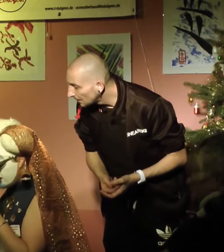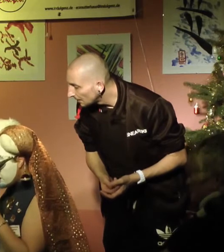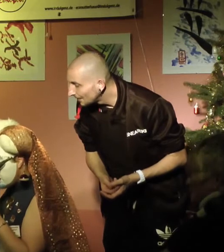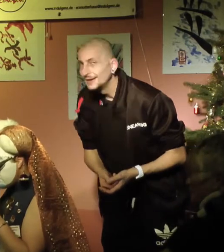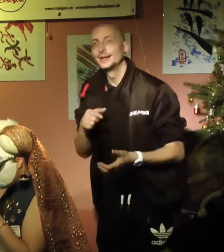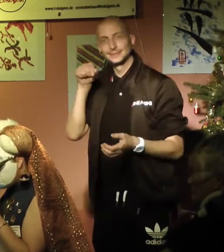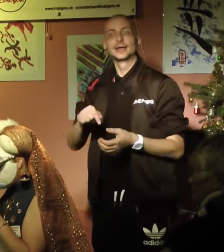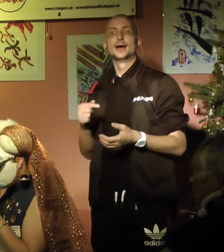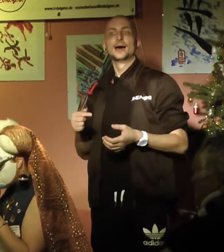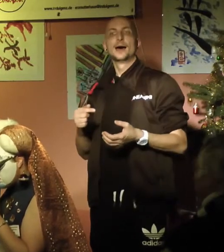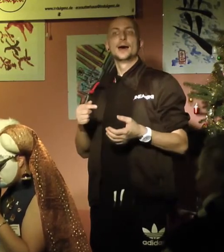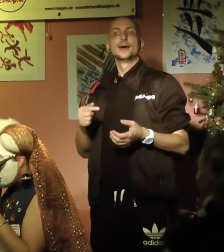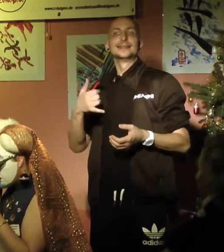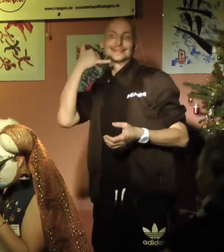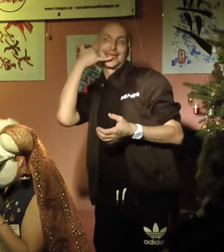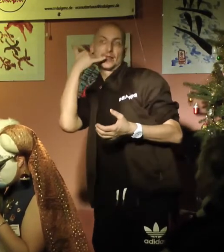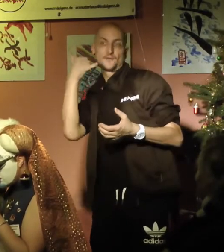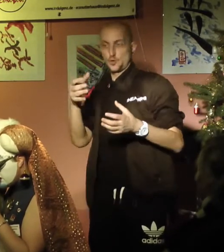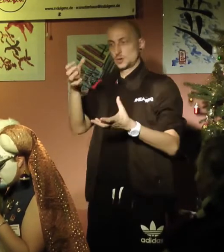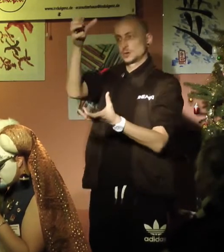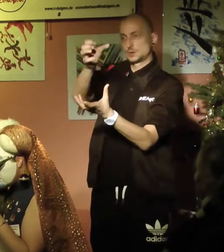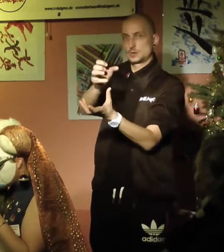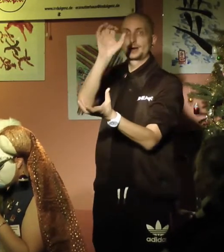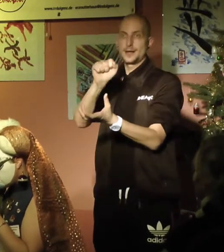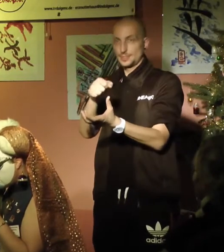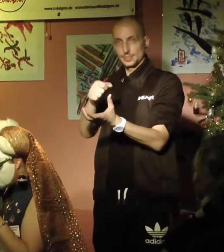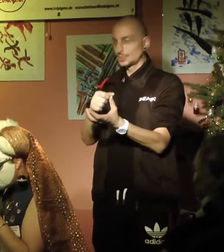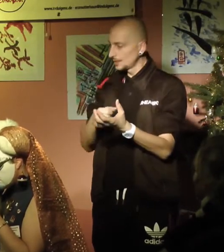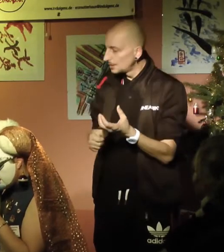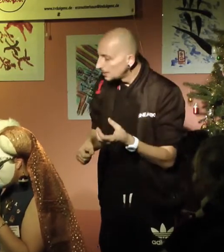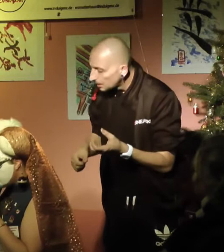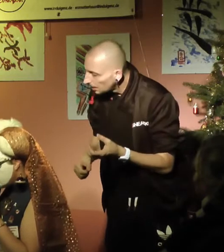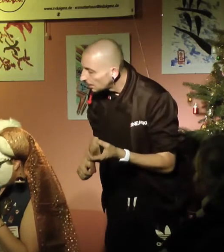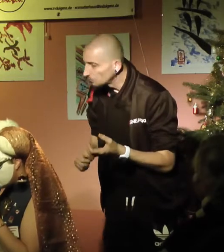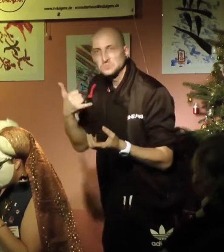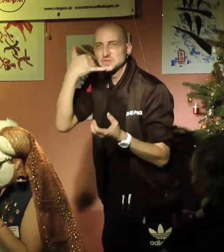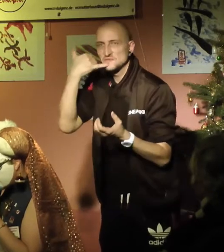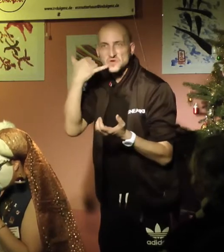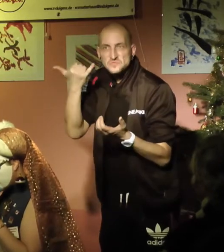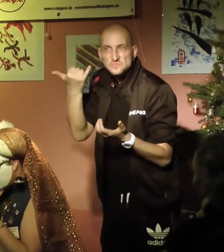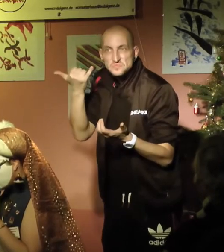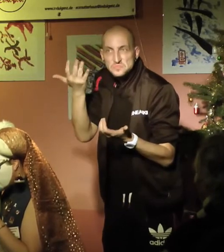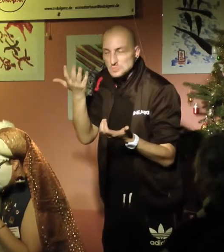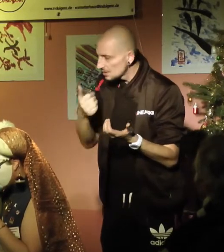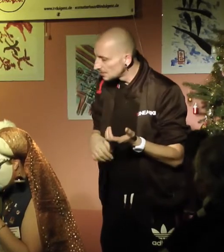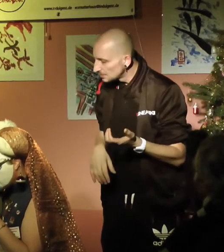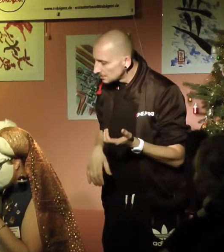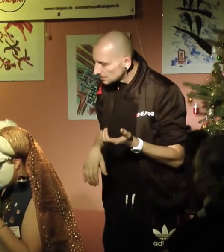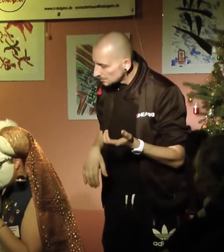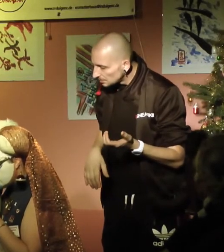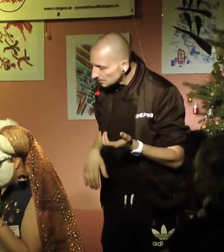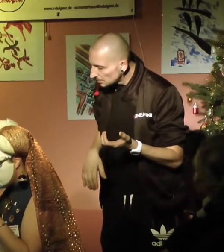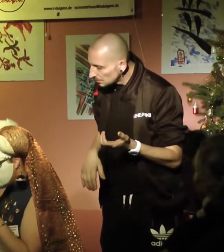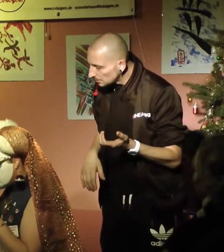ein Aufladegerät für ein Telefon, mit, da hängt auch Schlüsselanhänger dran und Dings. Ist denn auch das Handgerät dazu da?